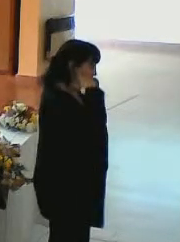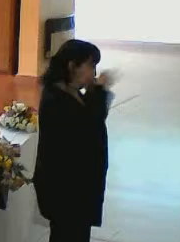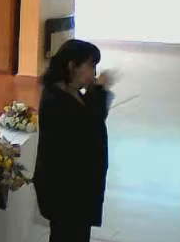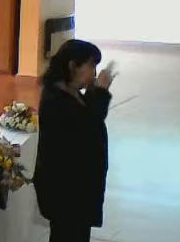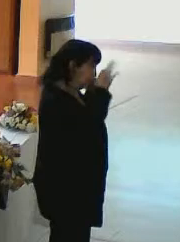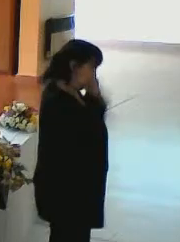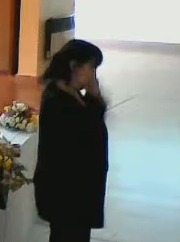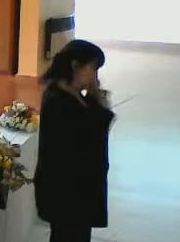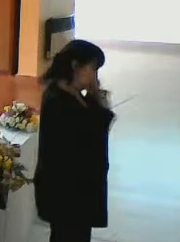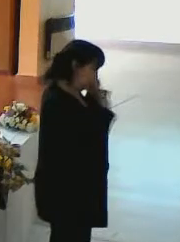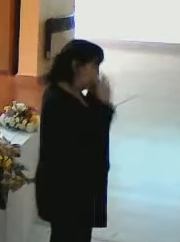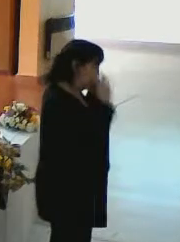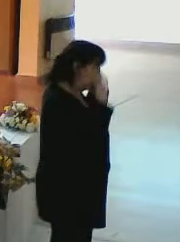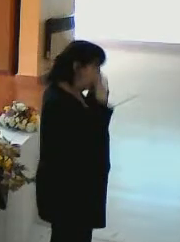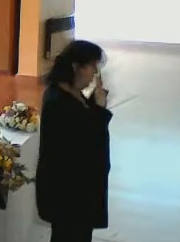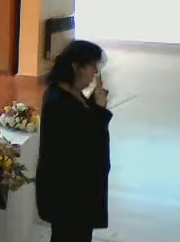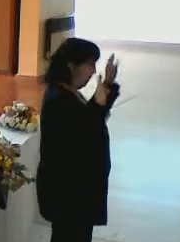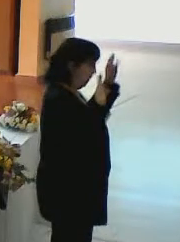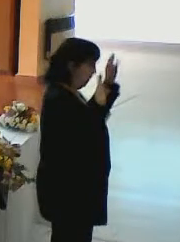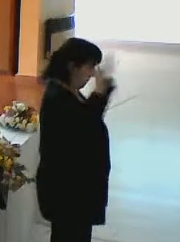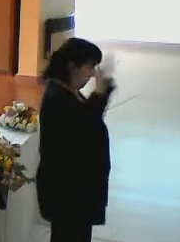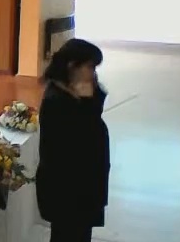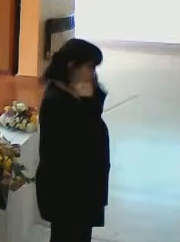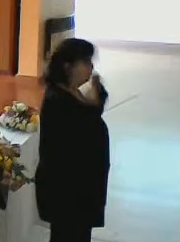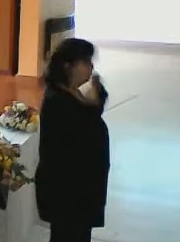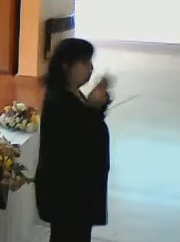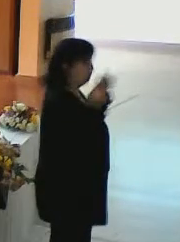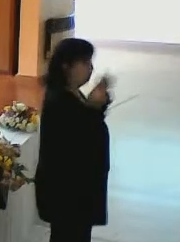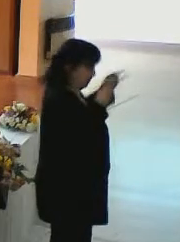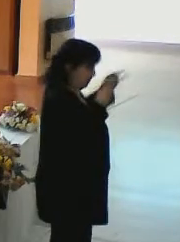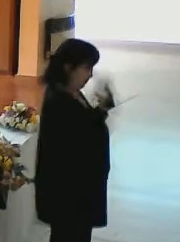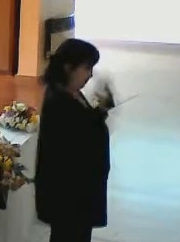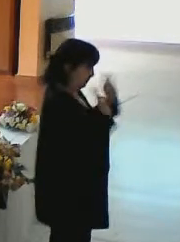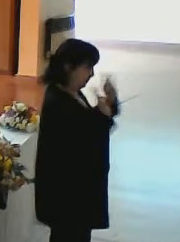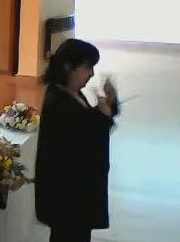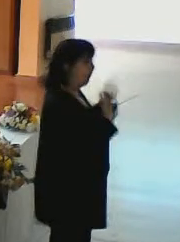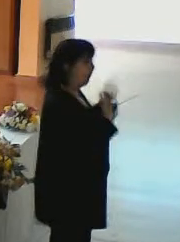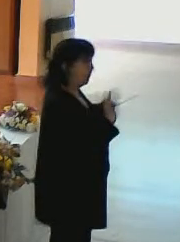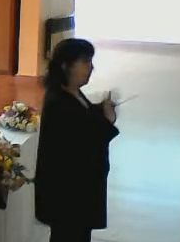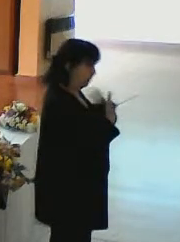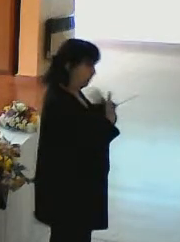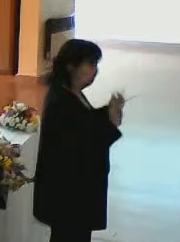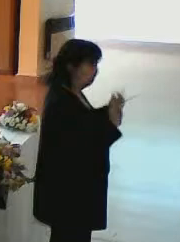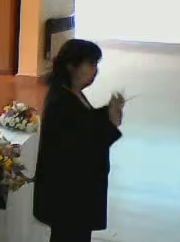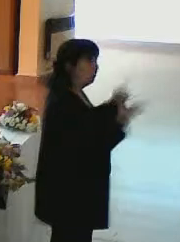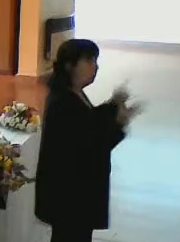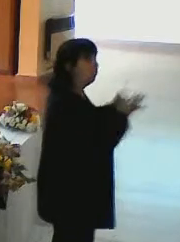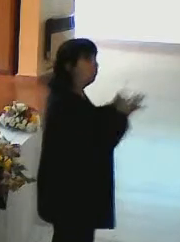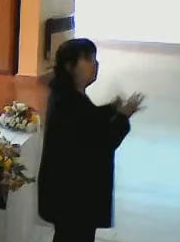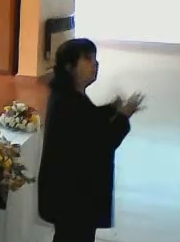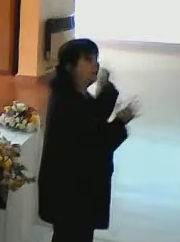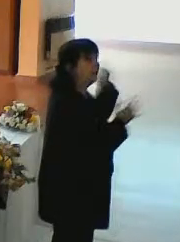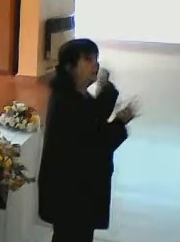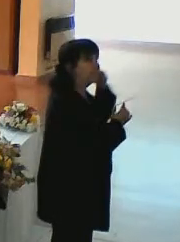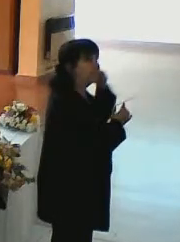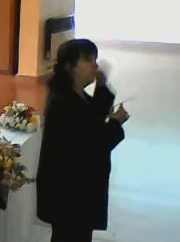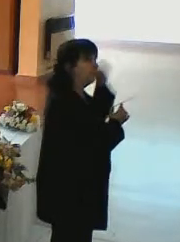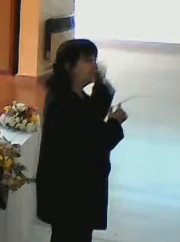porque antes los pedíamos, digamos, a todos los chicos, pero después llegamos a un acuerdo con ellos solamente